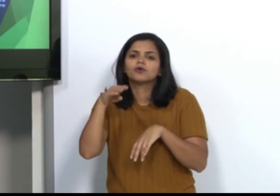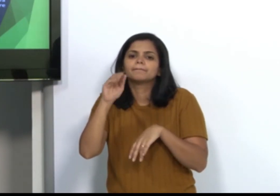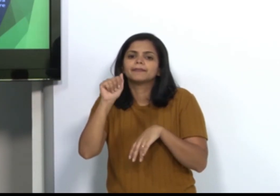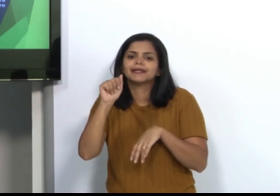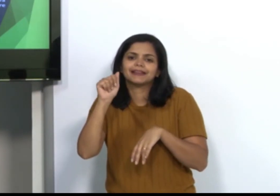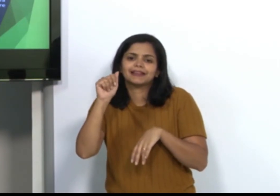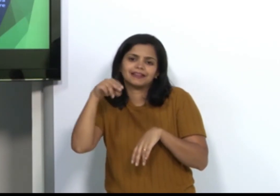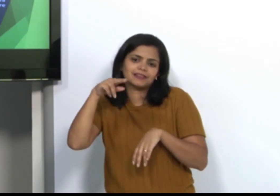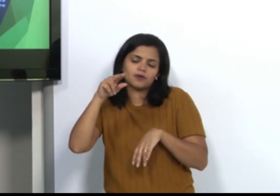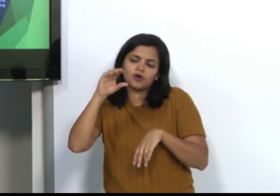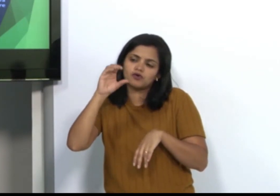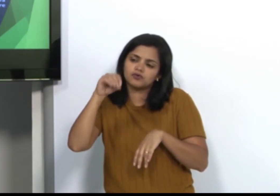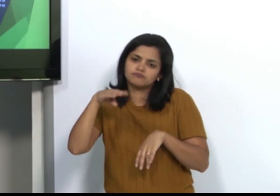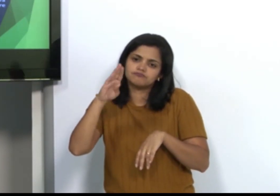Vocês mesmos poderão fazer isso.